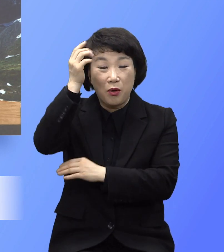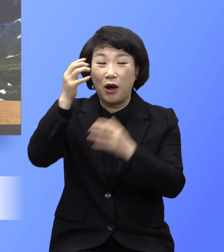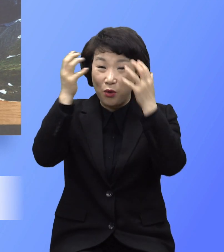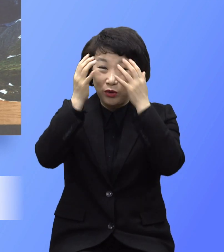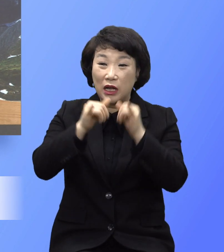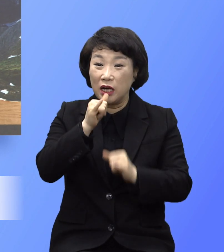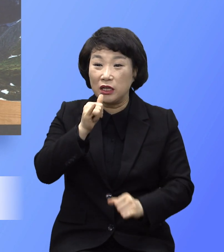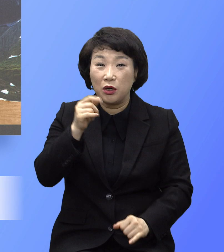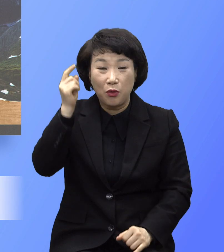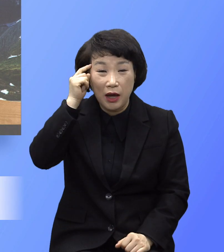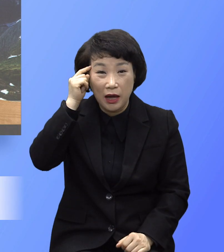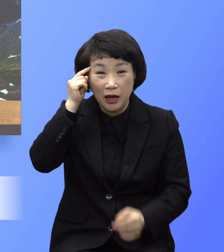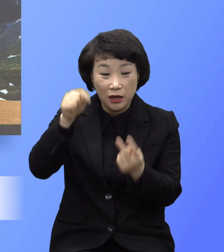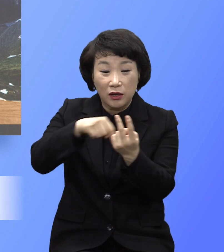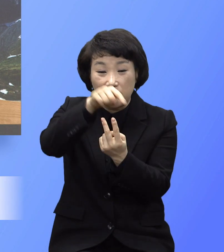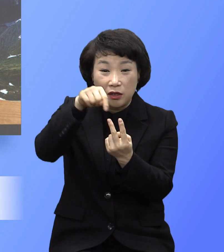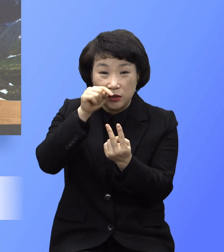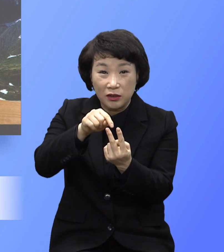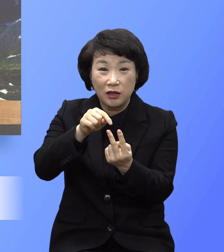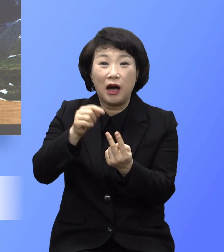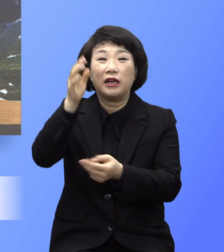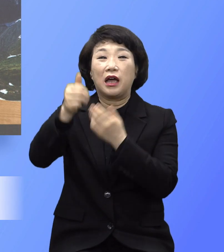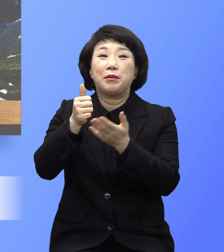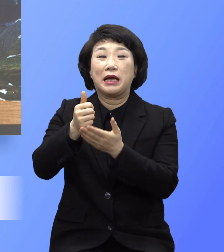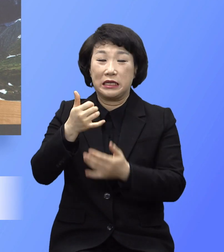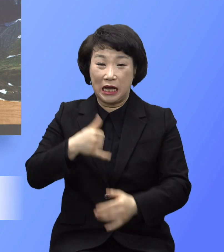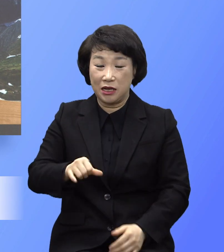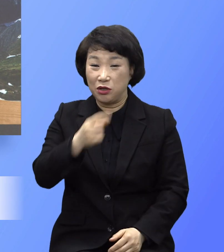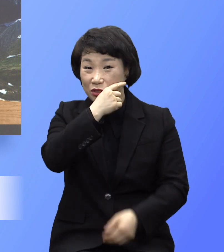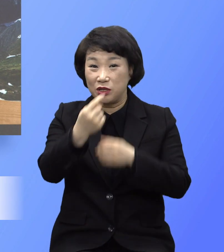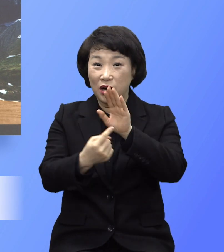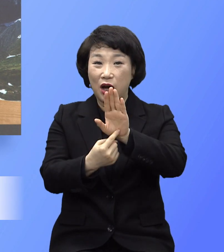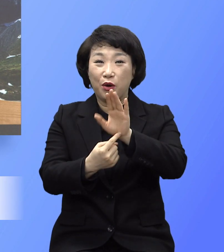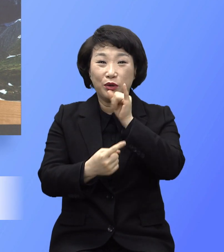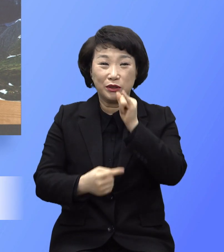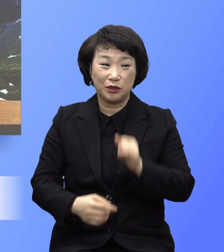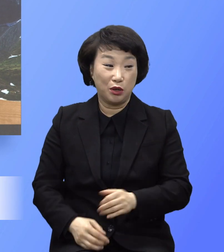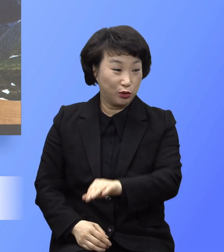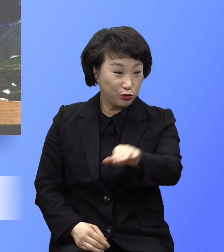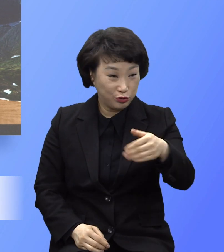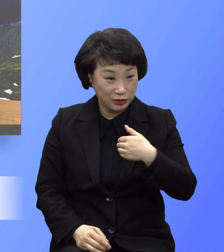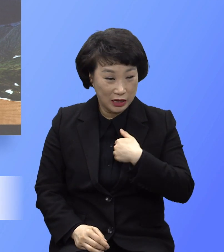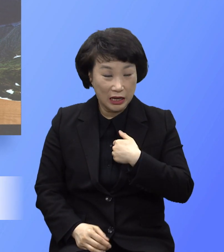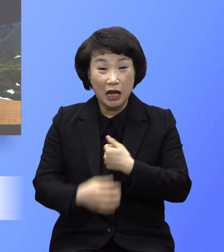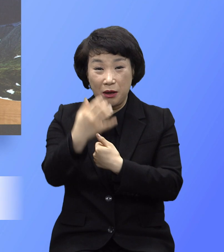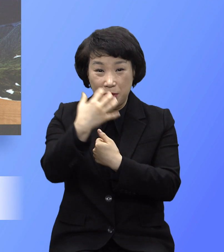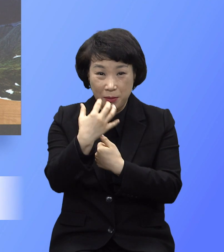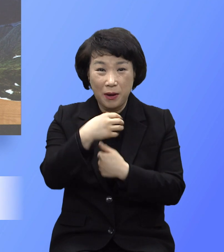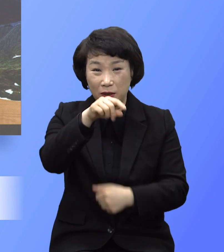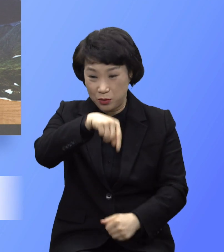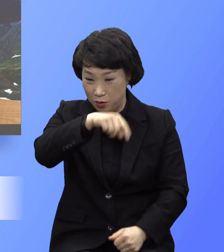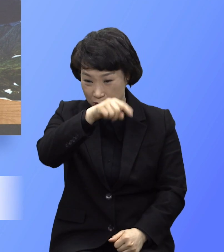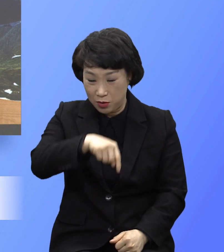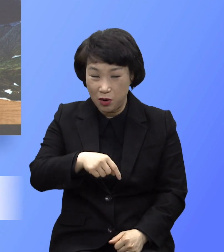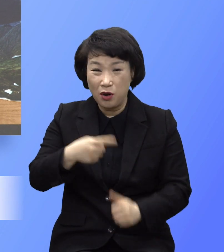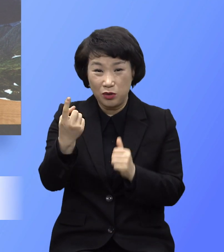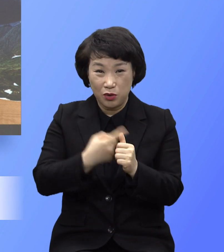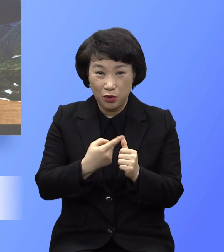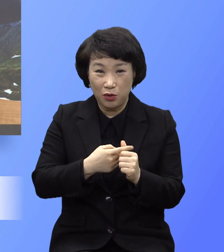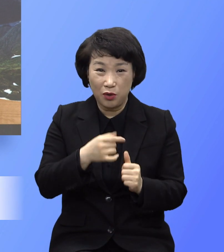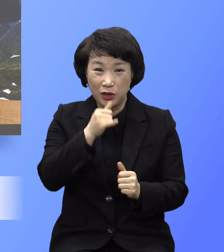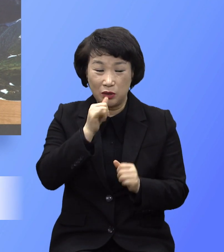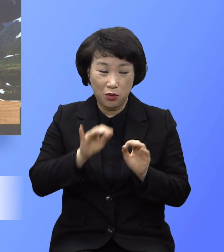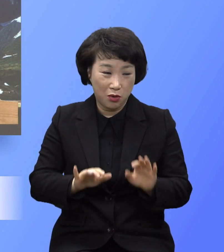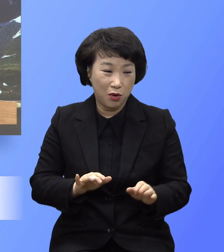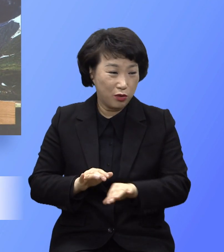고난이 있는 것은 하나님의 자녀임을 말해주고 있더니 우리에게 핍박이 오고 욕설이